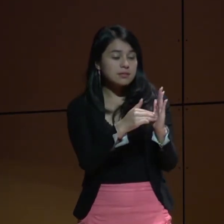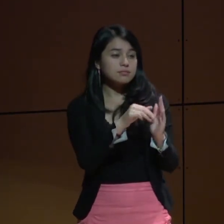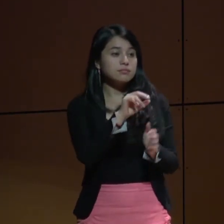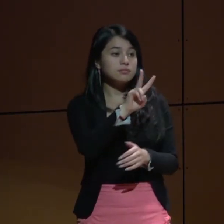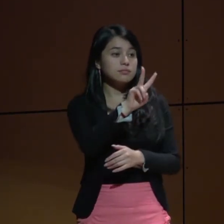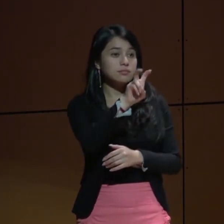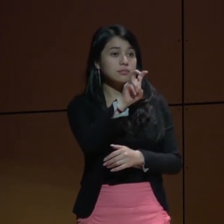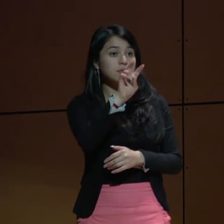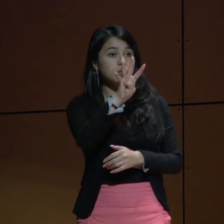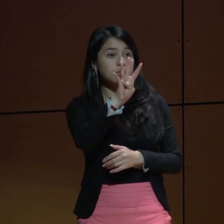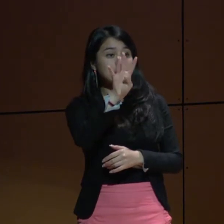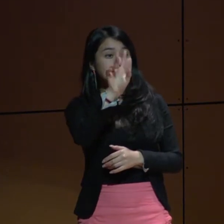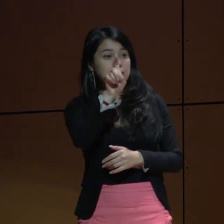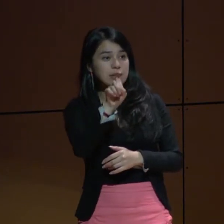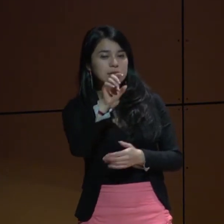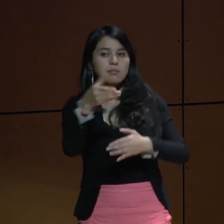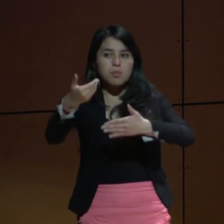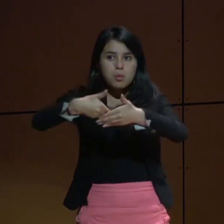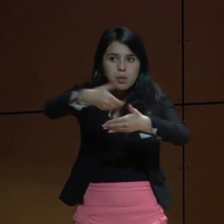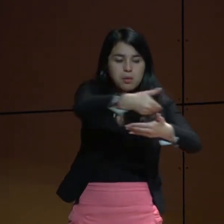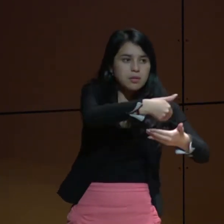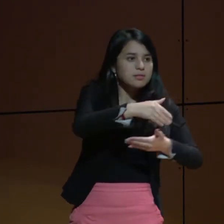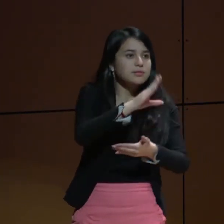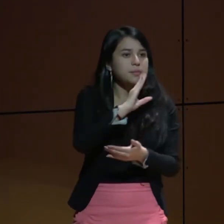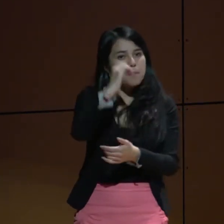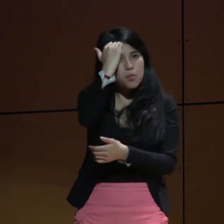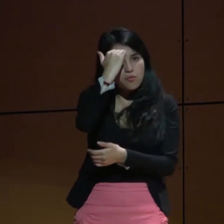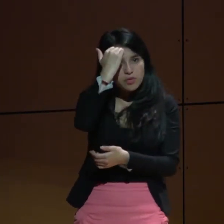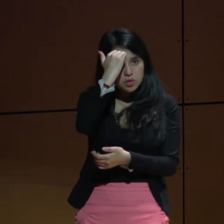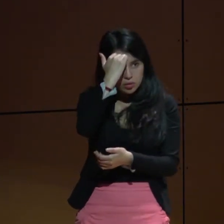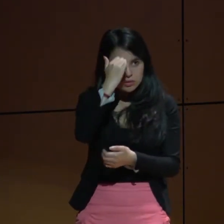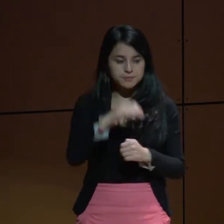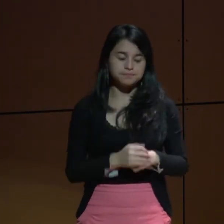27.046 propuestas de maestros y